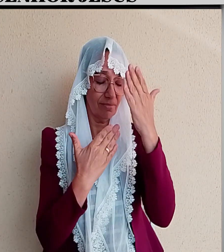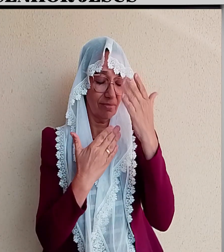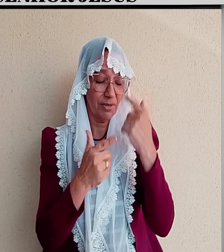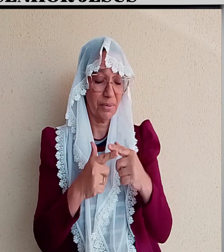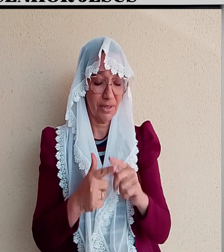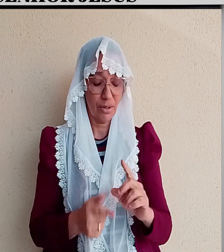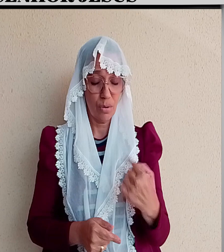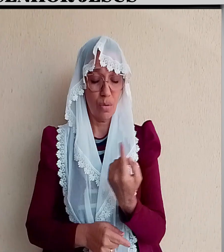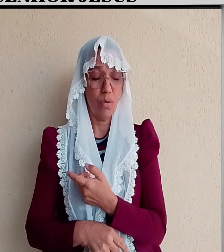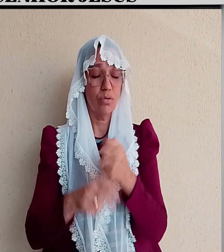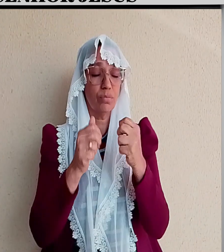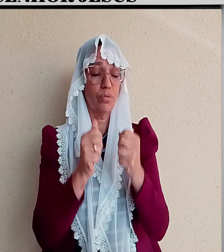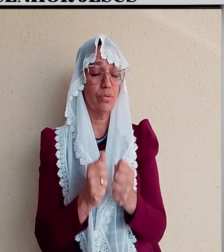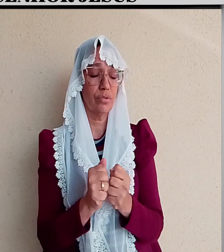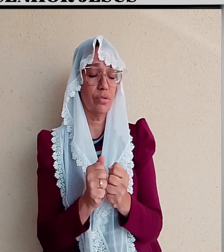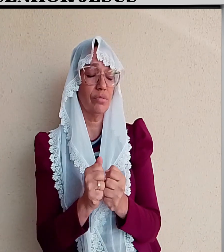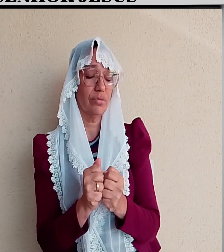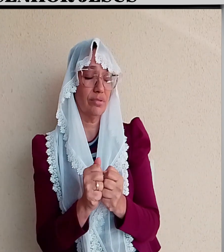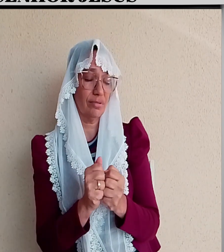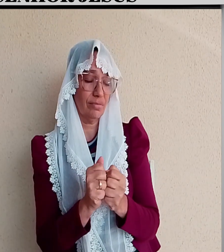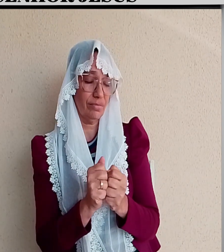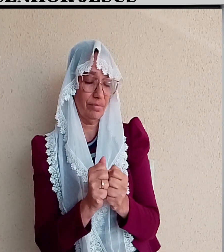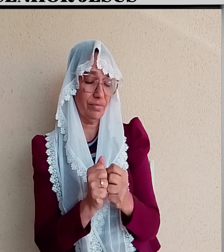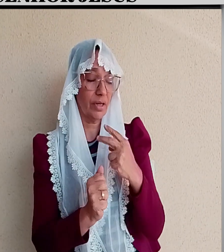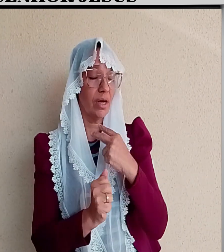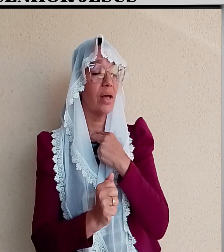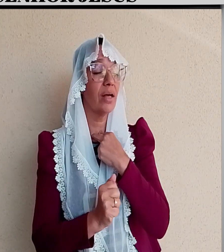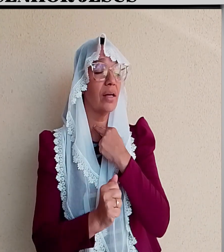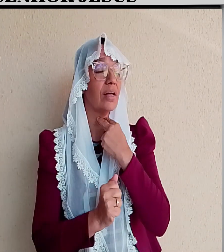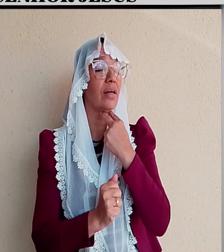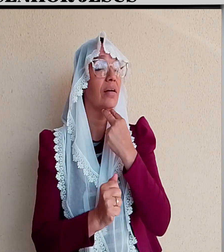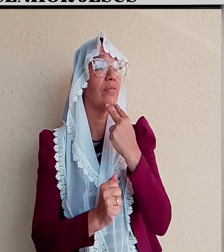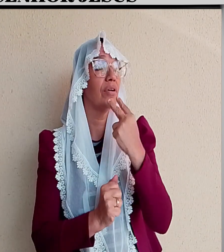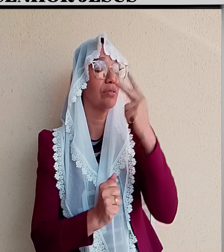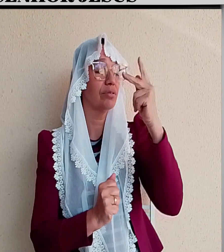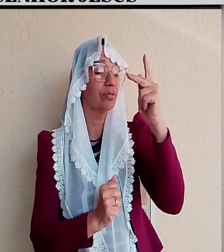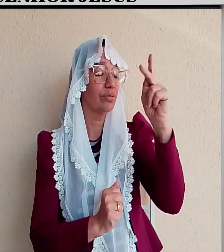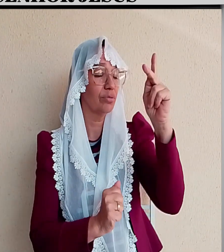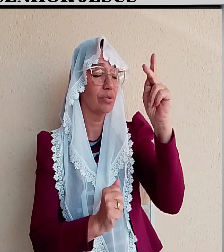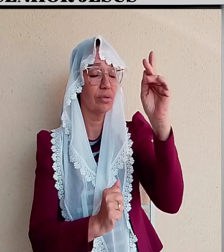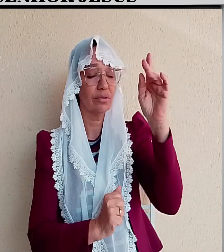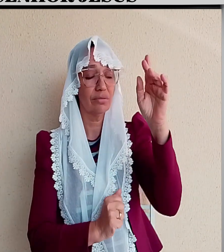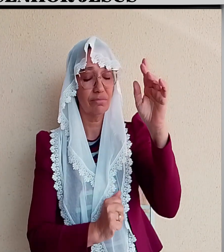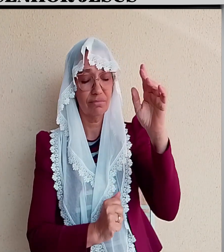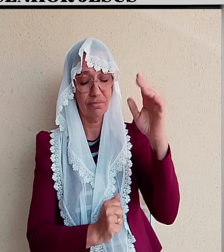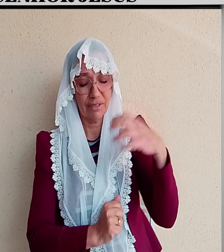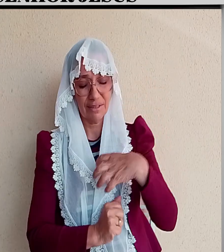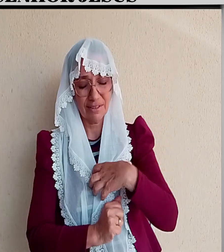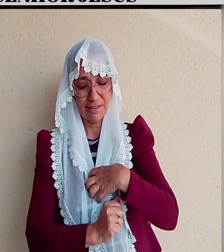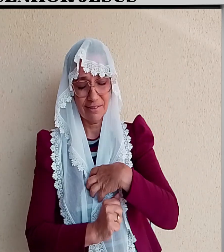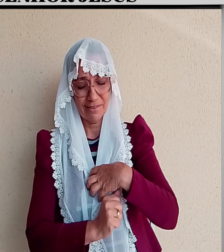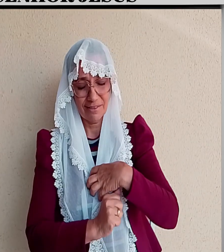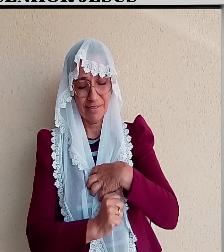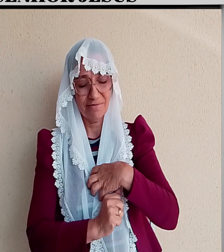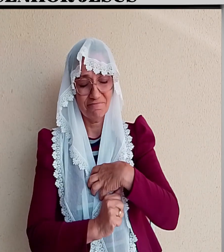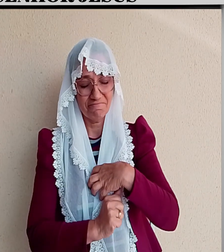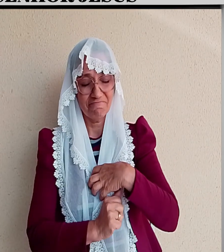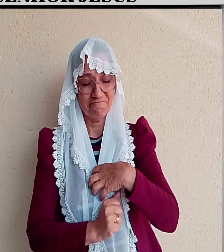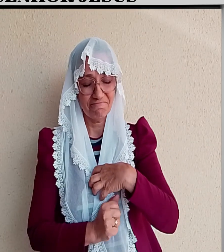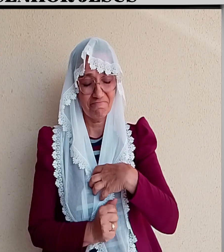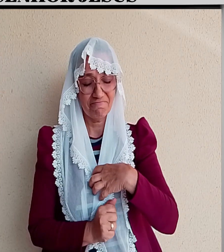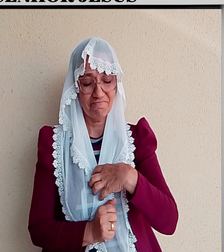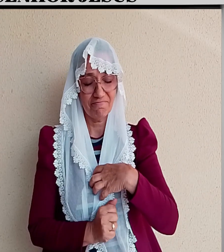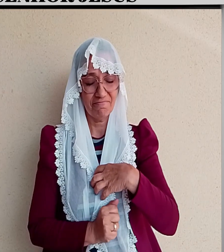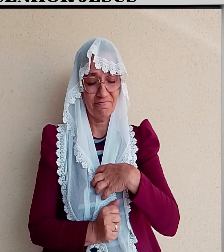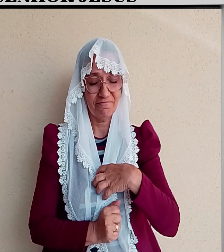contigo e tu nos ouvir, aleluia, por essa comunhão maravilhosa que tu nos sente, nós te sentimos na alma, aleluia. Pai glorioso, esteja